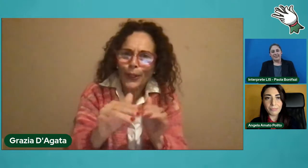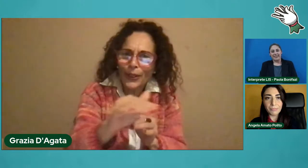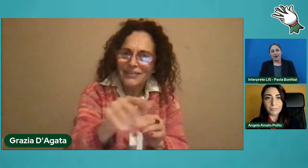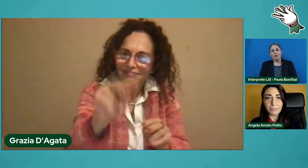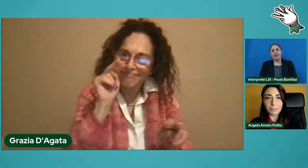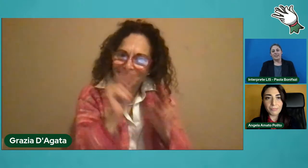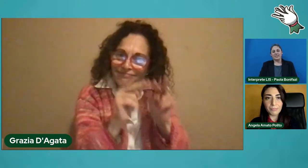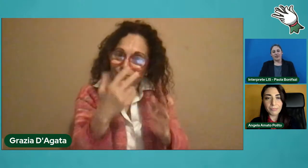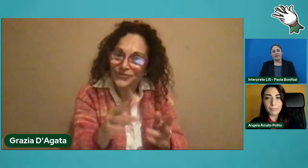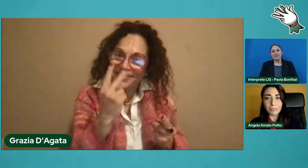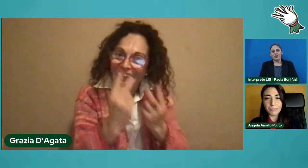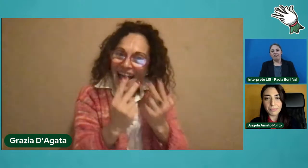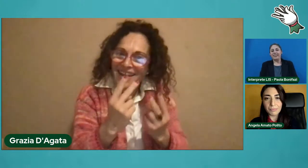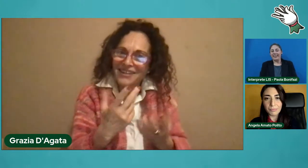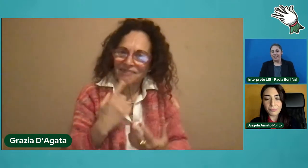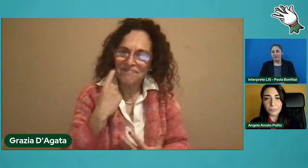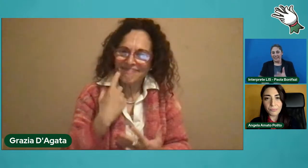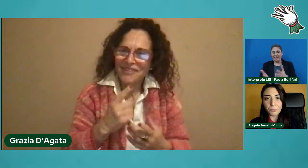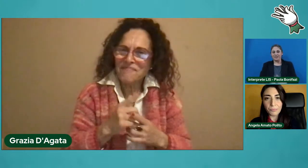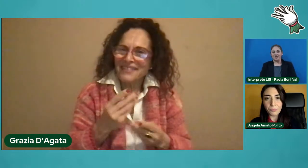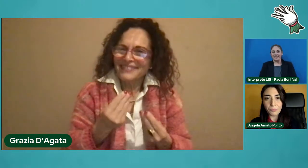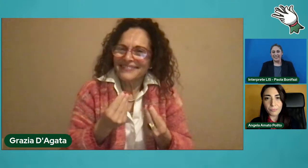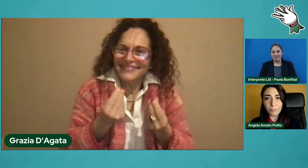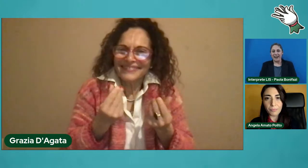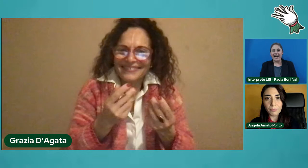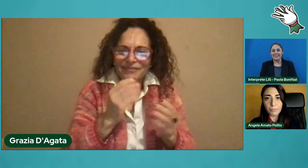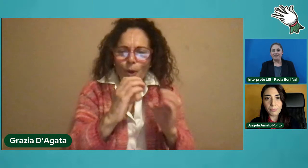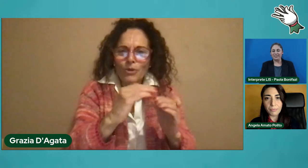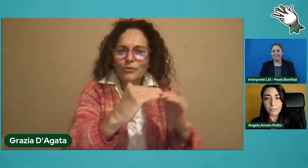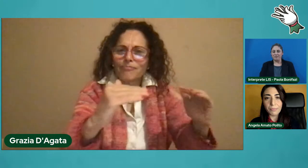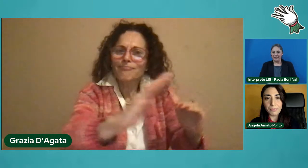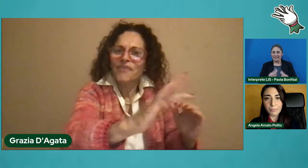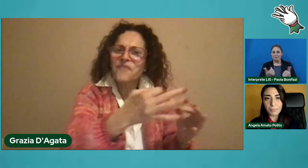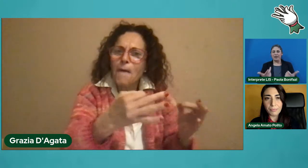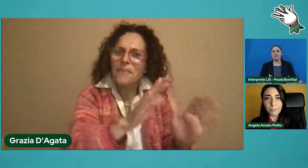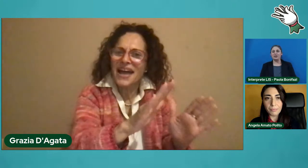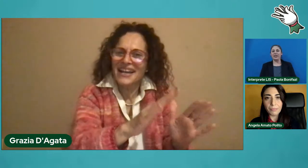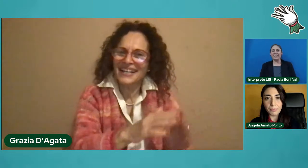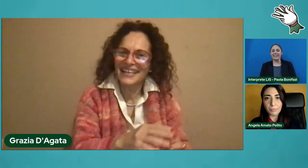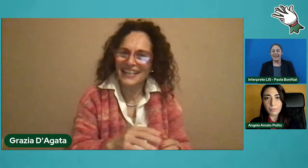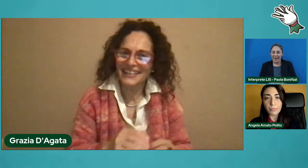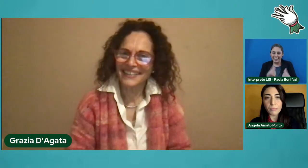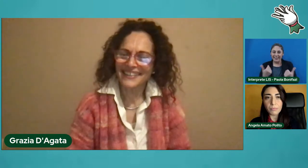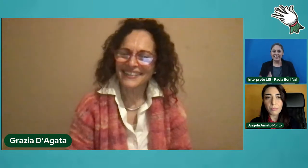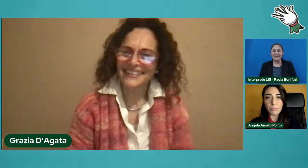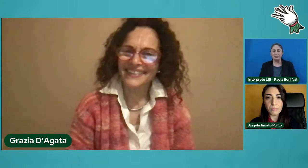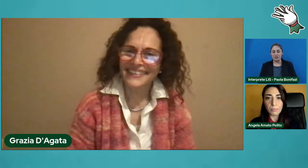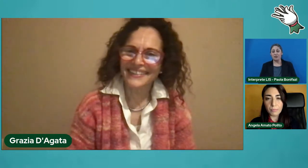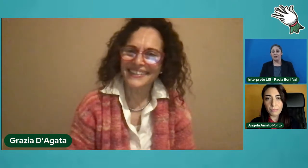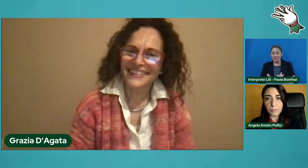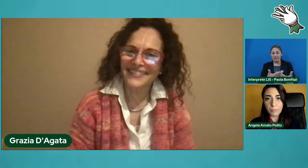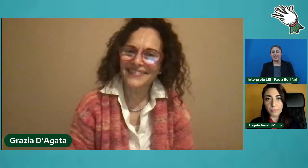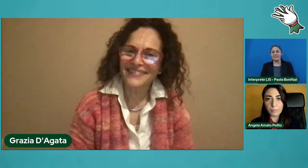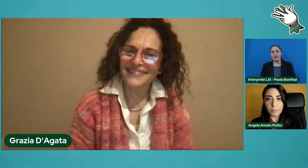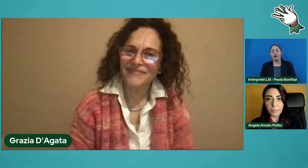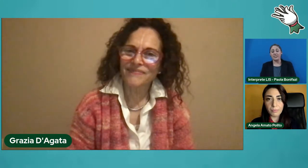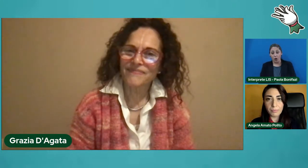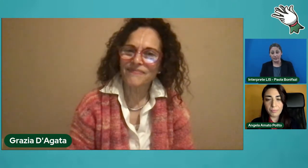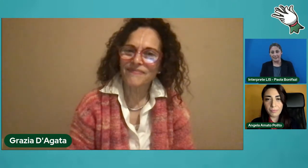la comunicazione con i suoi figli lei quindi l'ha già osservata effettivamente. Immagino che le dia anche delle emozioni. Penso che sia una cosa ottima